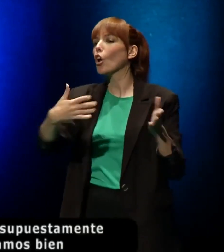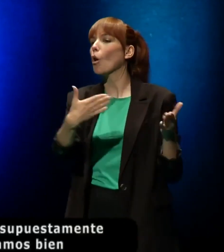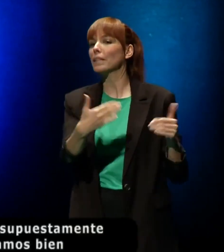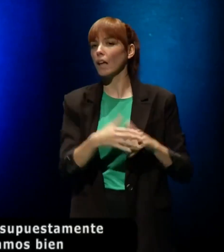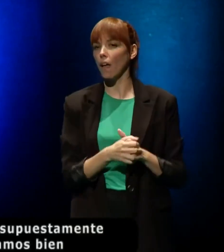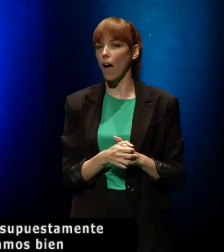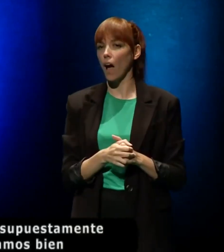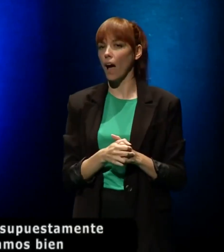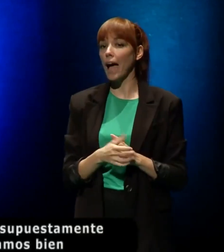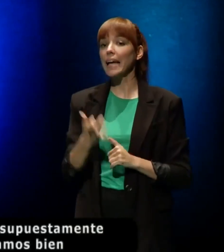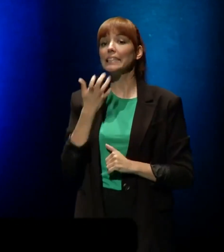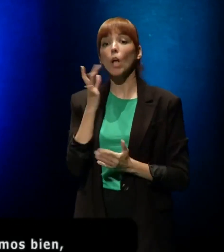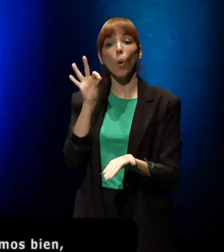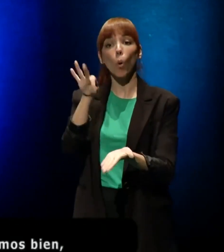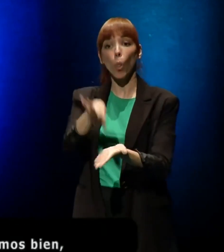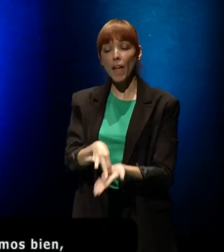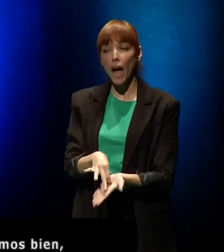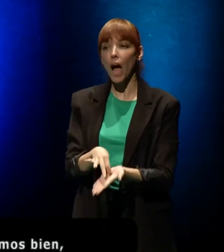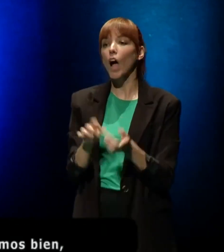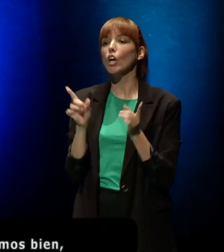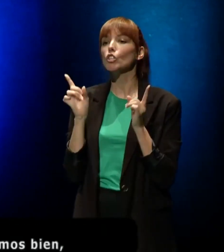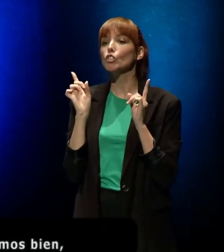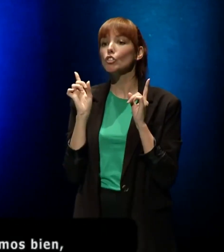lenguaje, al